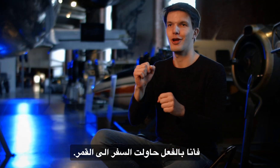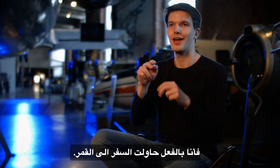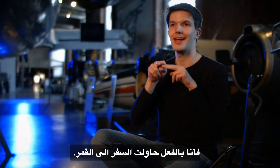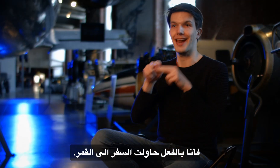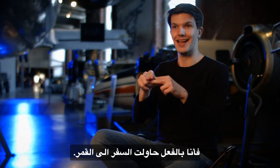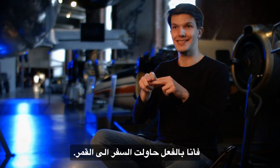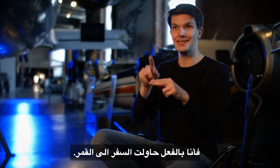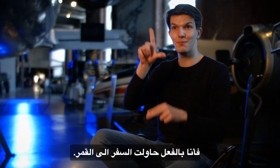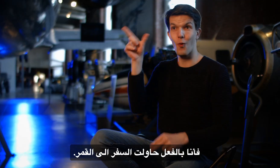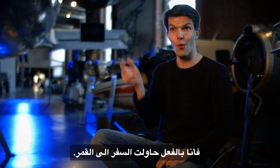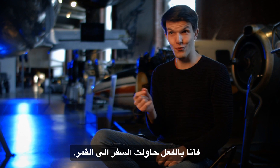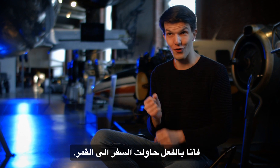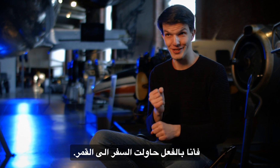فأنا بالفعل حاولت السفر إلى القمر.